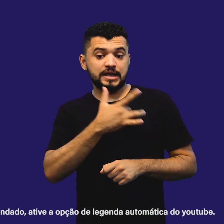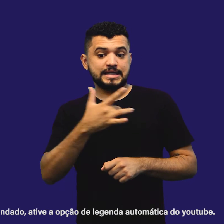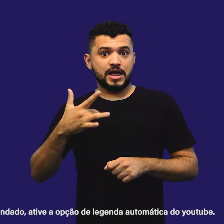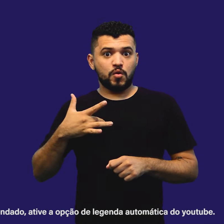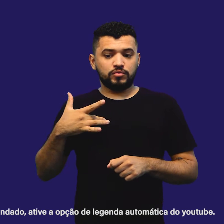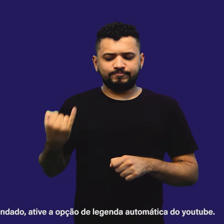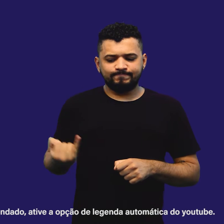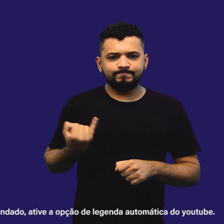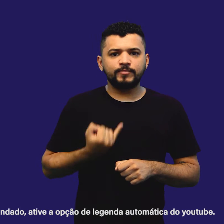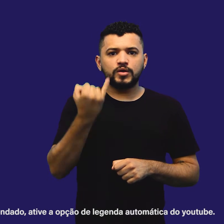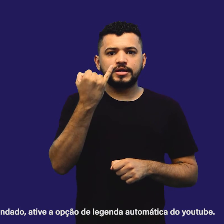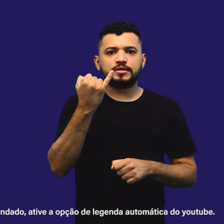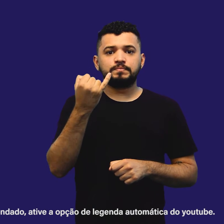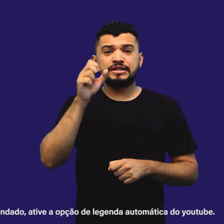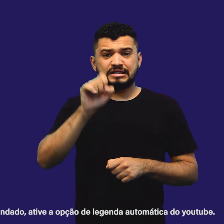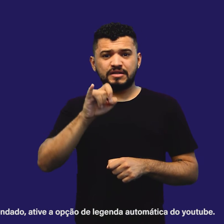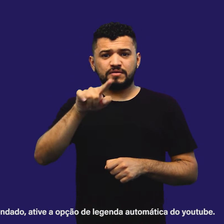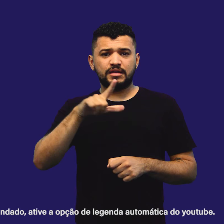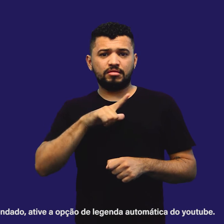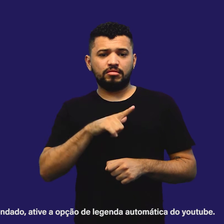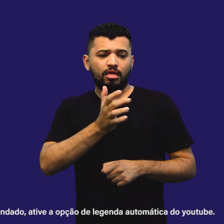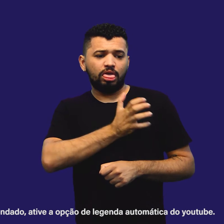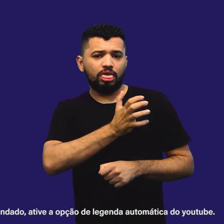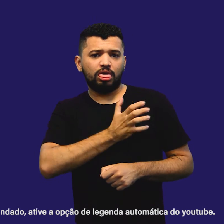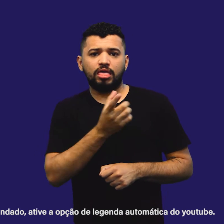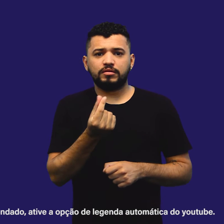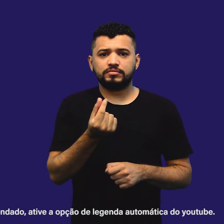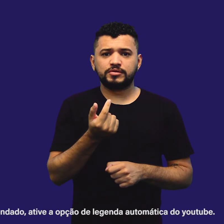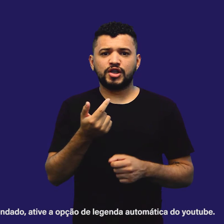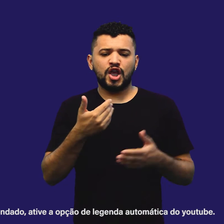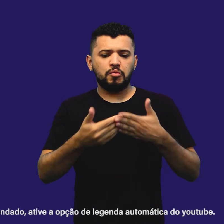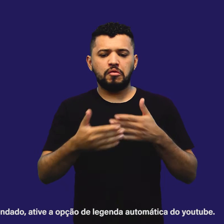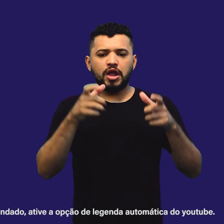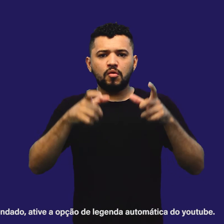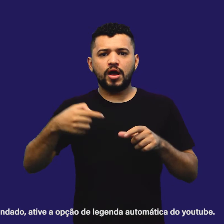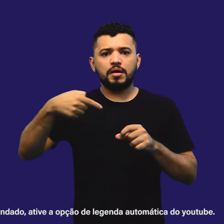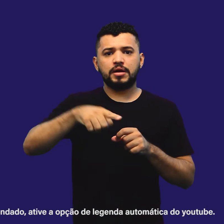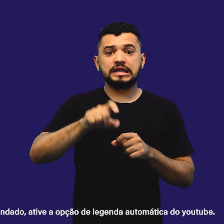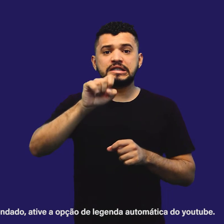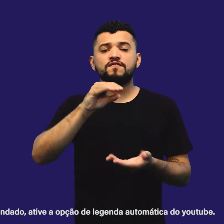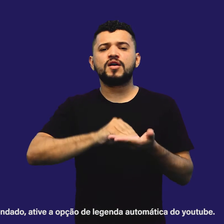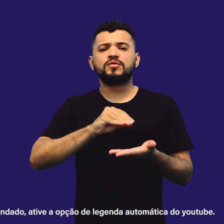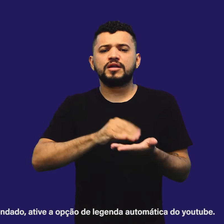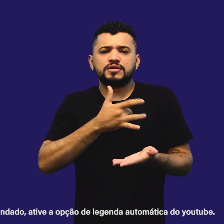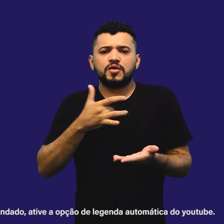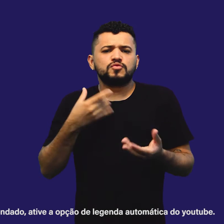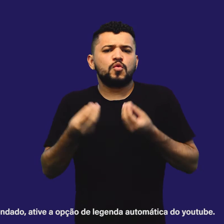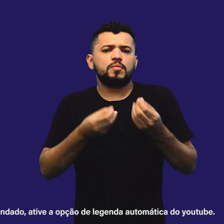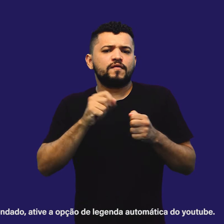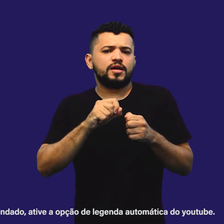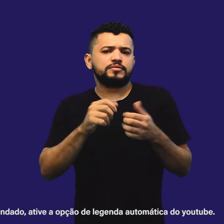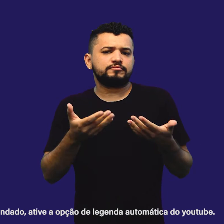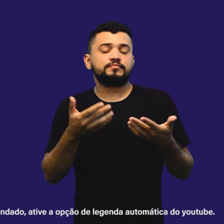ter toda a riqueza, todo lugar para ir, tudo, se você não tem a saúde para ir? Então, a pandemia nos mostrou isso, realmente as